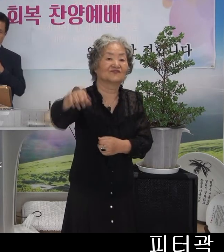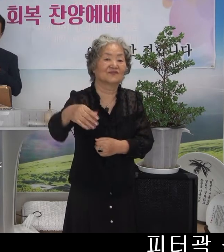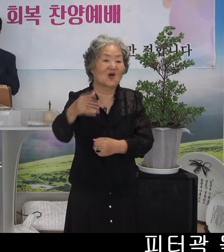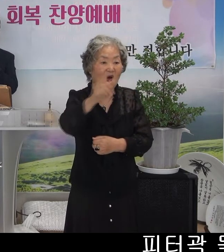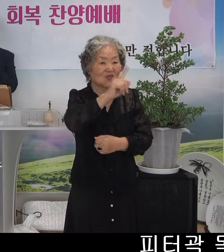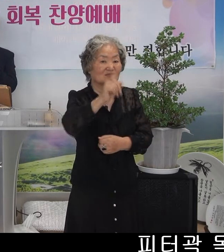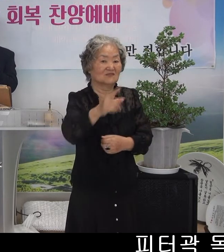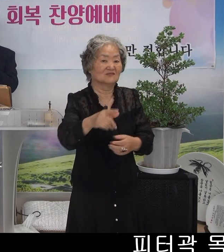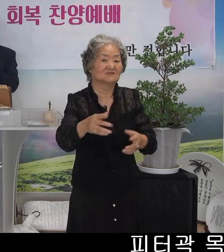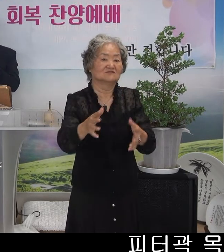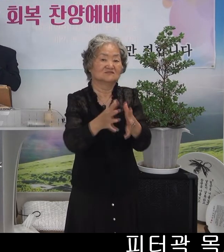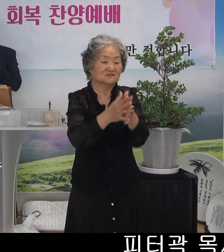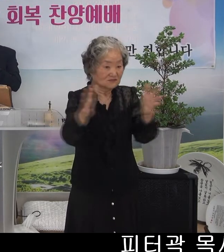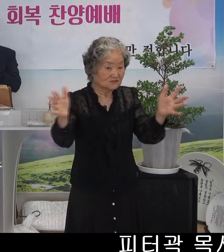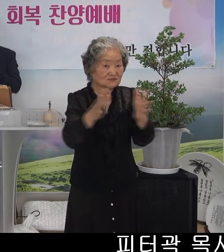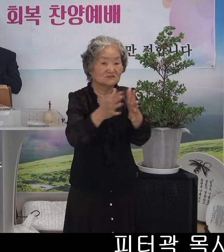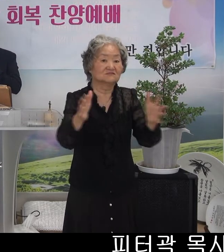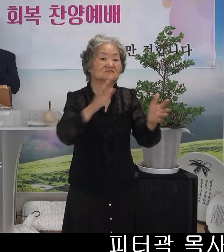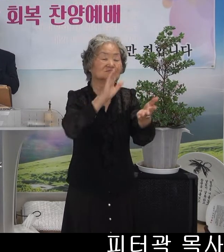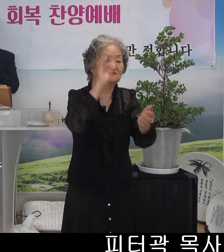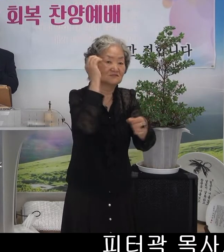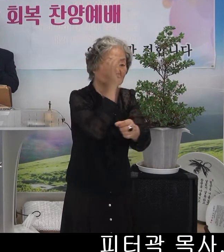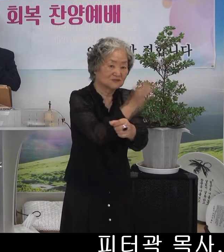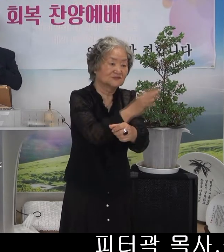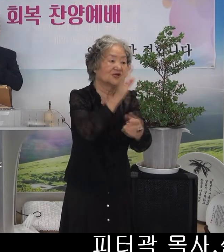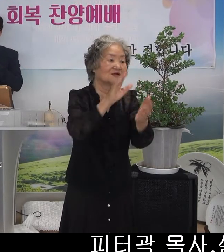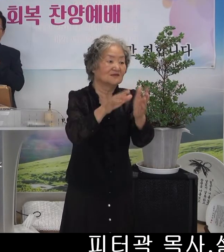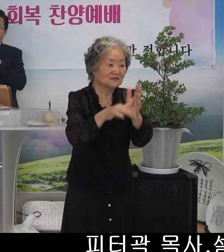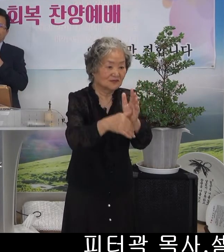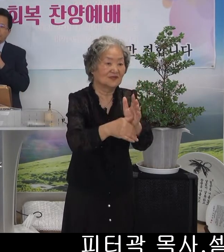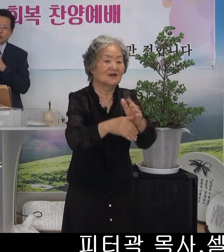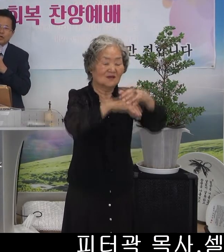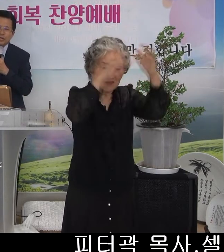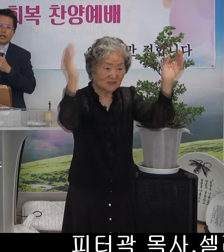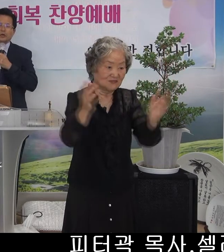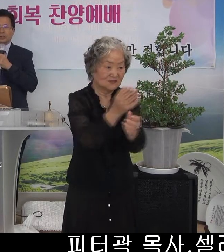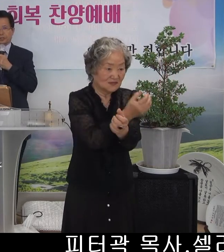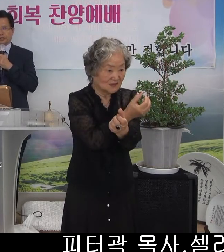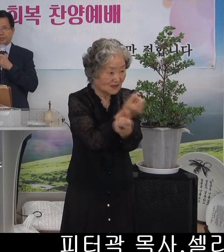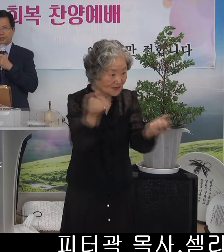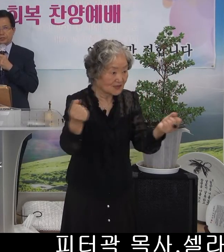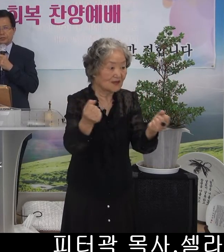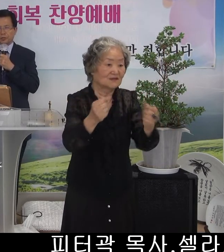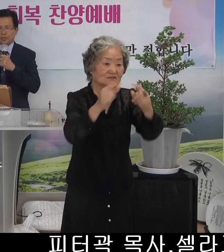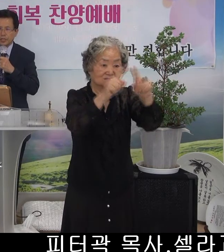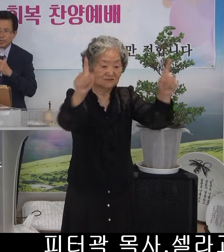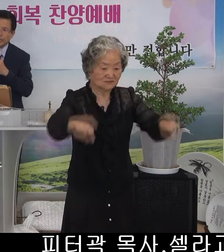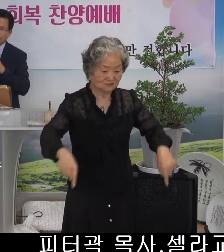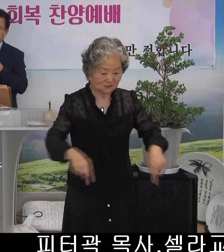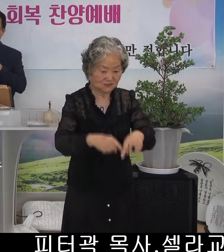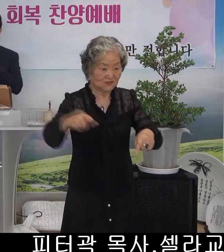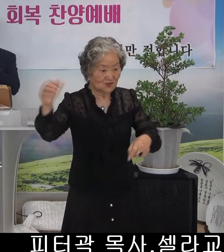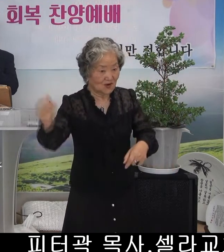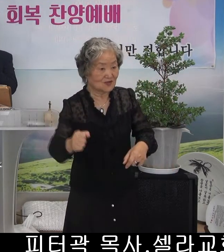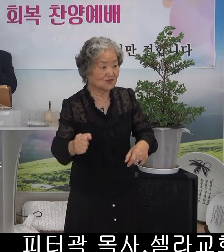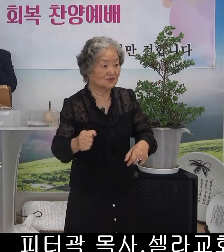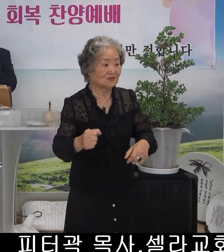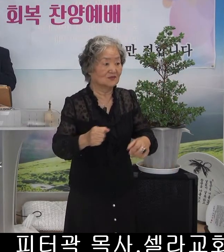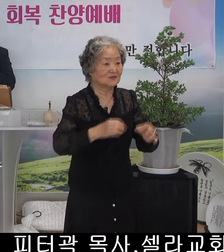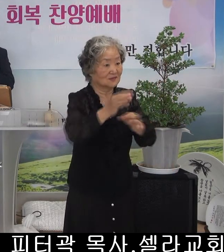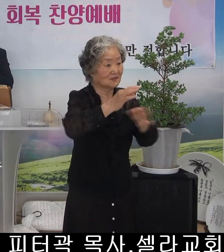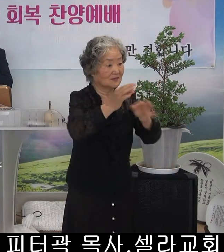그 모든 계약 내용을 법 테두리 안에서 이렇게 믿고 거래를 하고 있는 것이죠. 또 우리가 여윳돈이